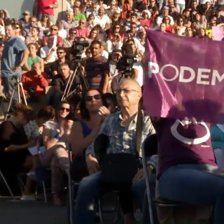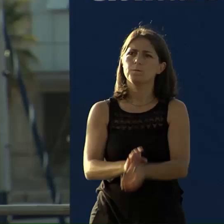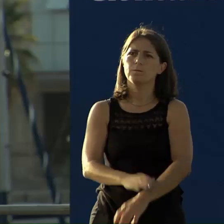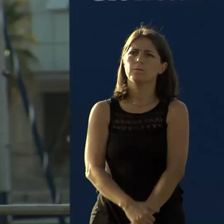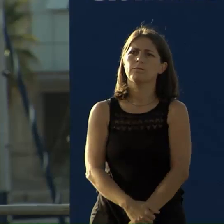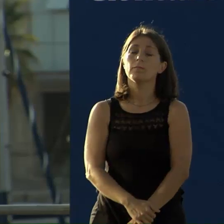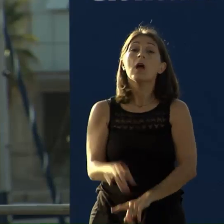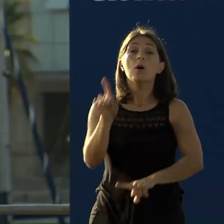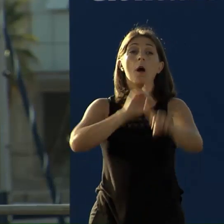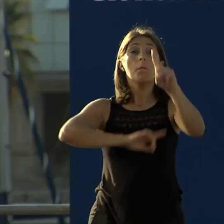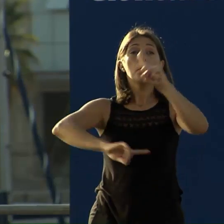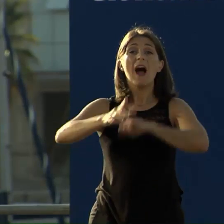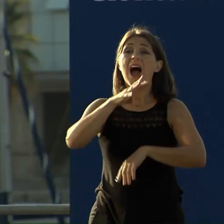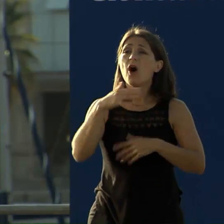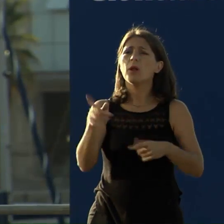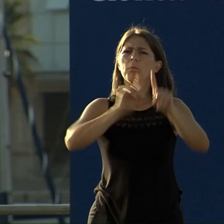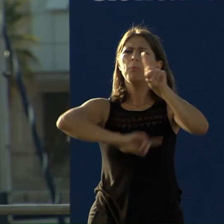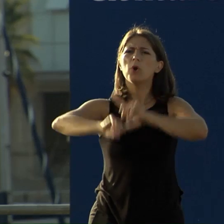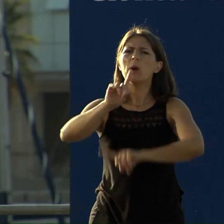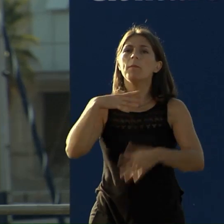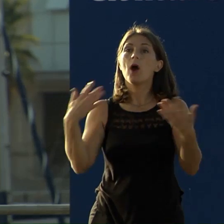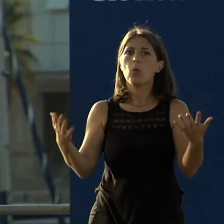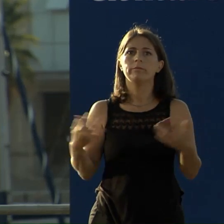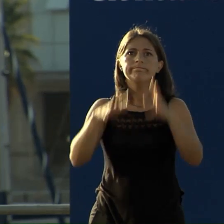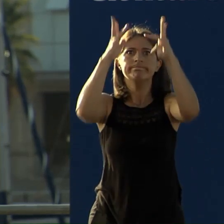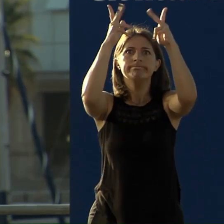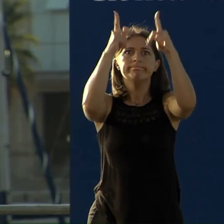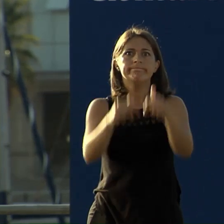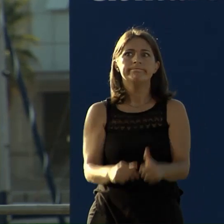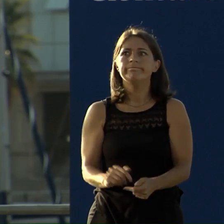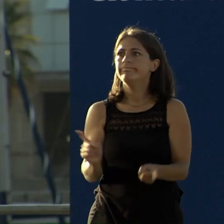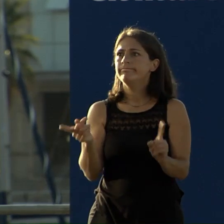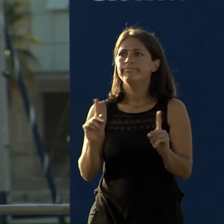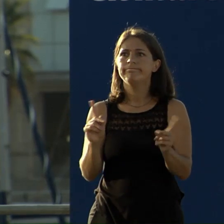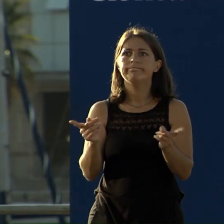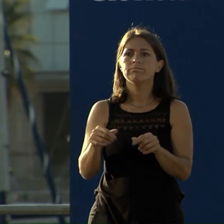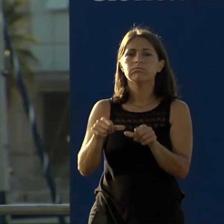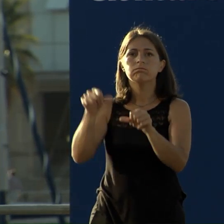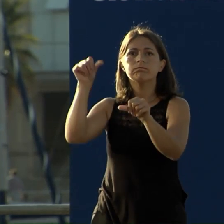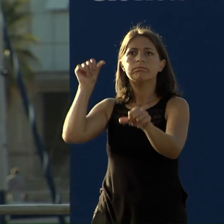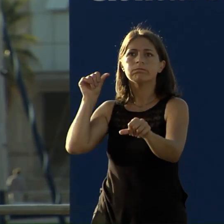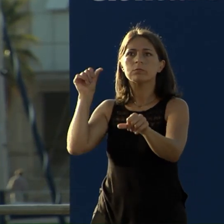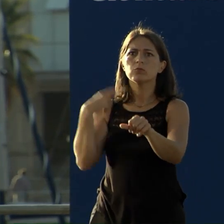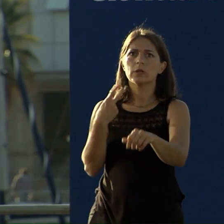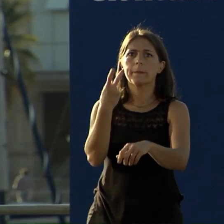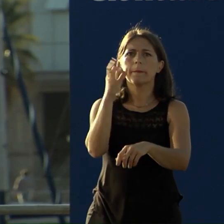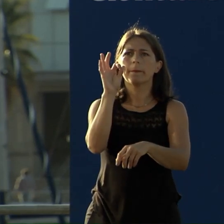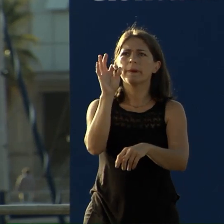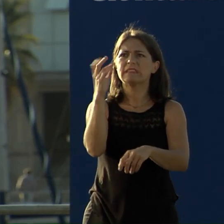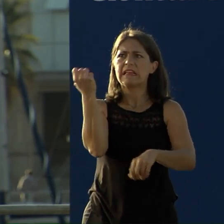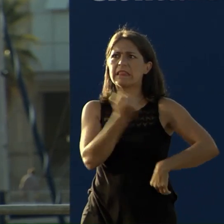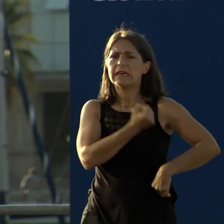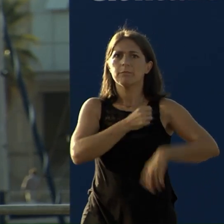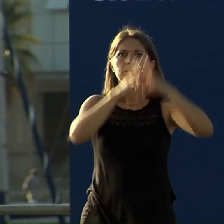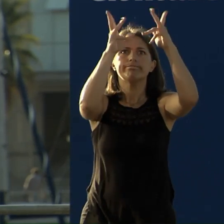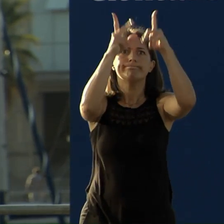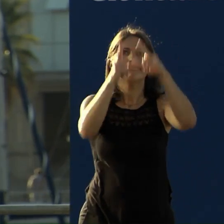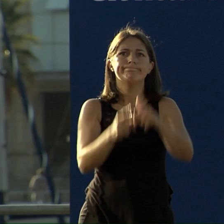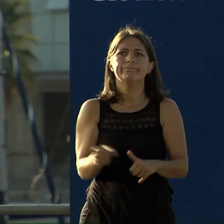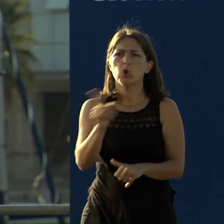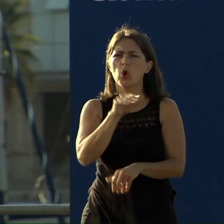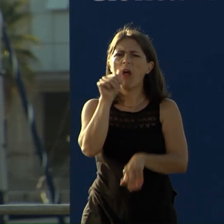Y el problema ahora es que no le salen las cuentas. No le salían las cuentas después del 20 de diciembre. ¿Por qué se